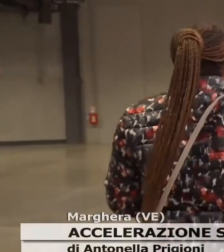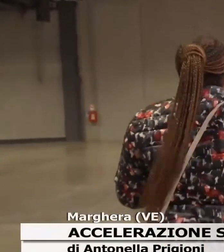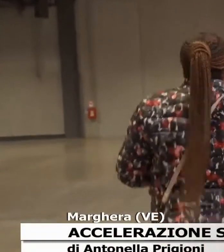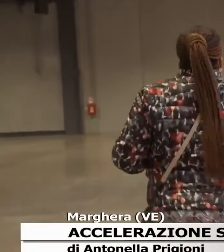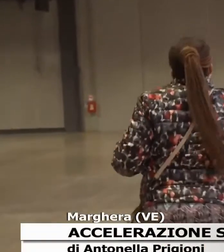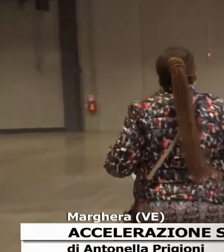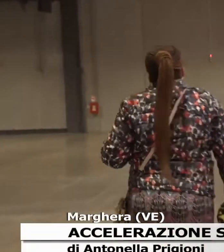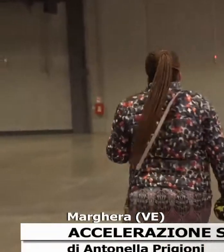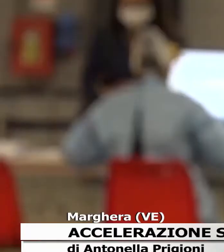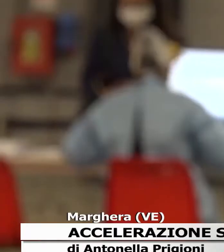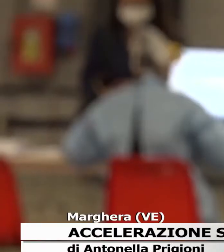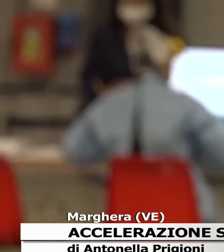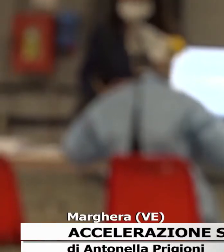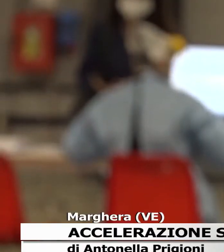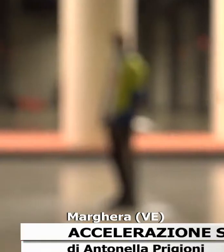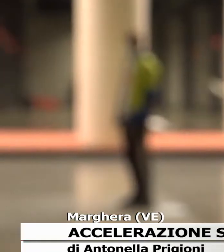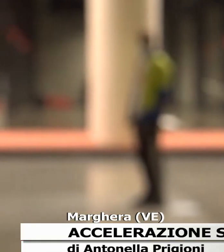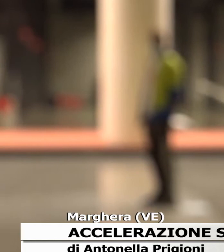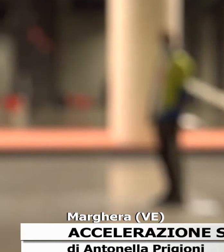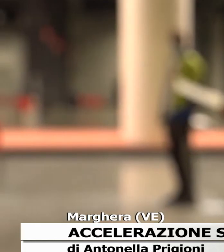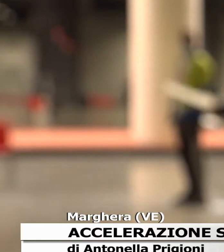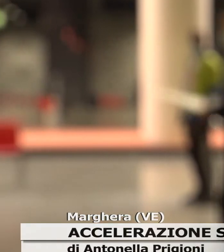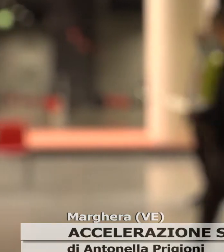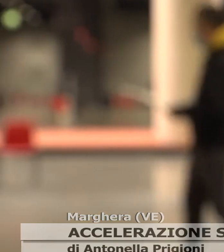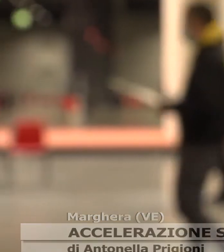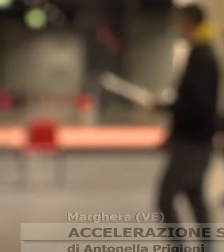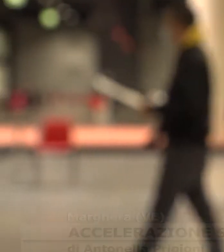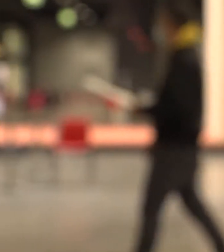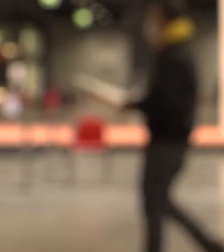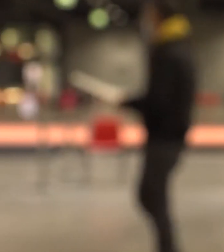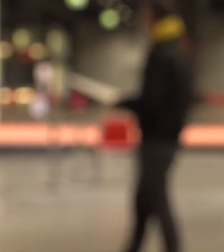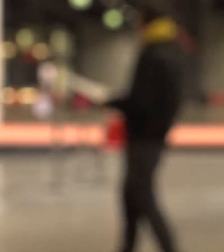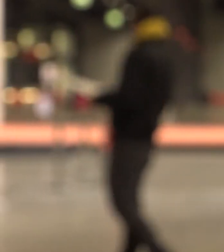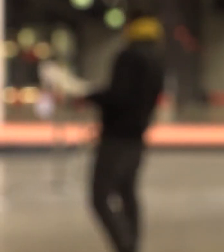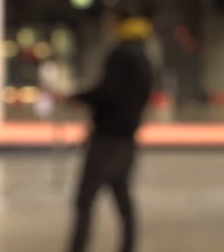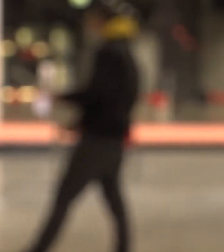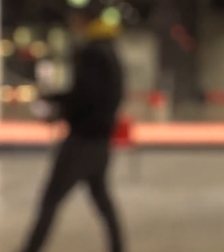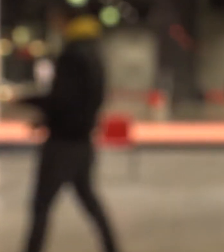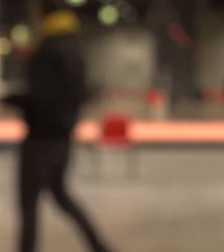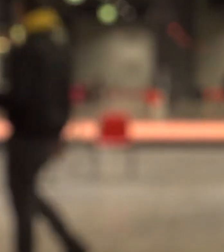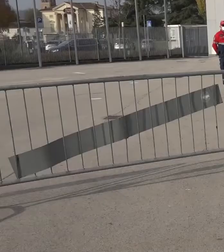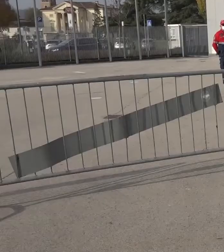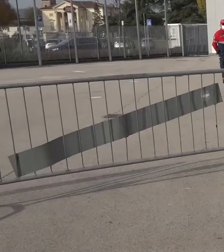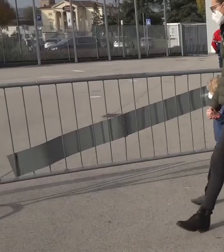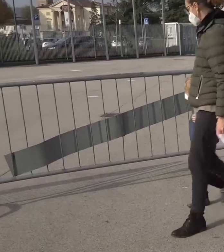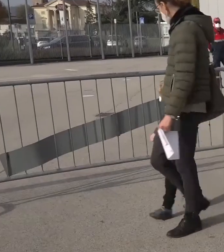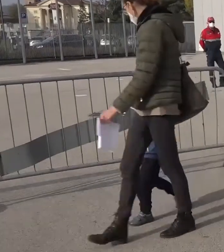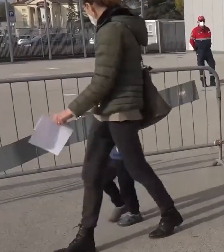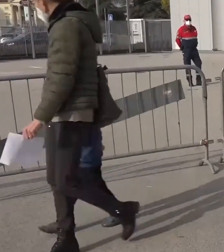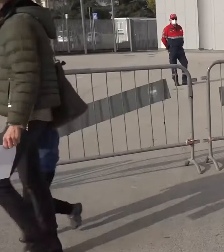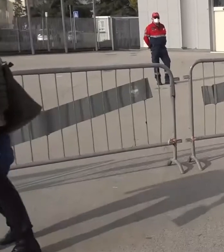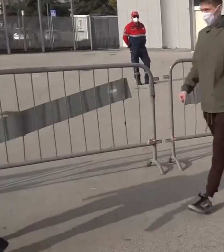Entro giugno dovrebbe completarsi la fase vaccinale in Italia e quindi anche a Nord-Est, lo ha comunicato il commissario Domenico Arcuri. Il